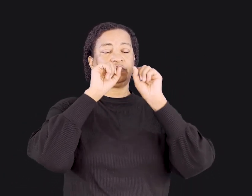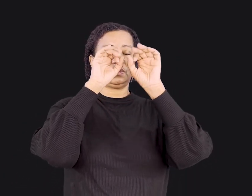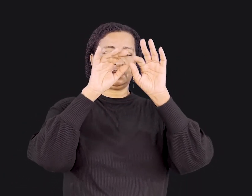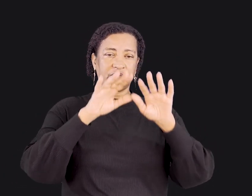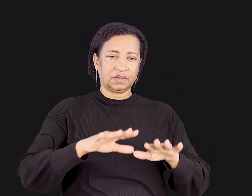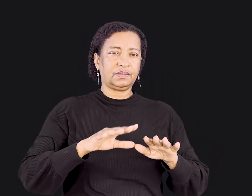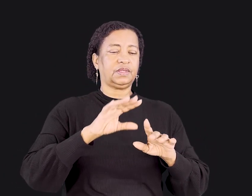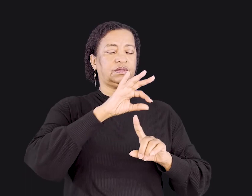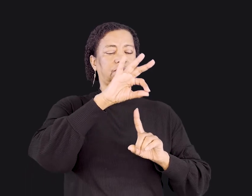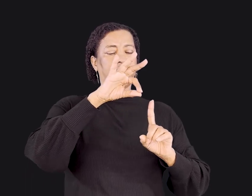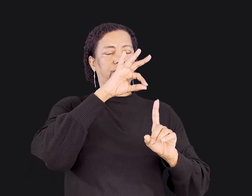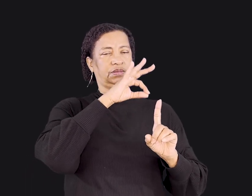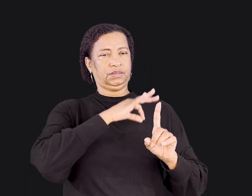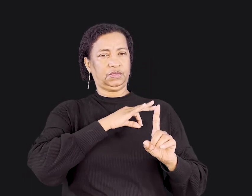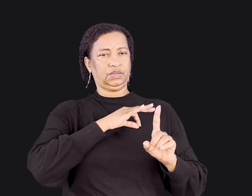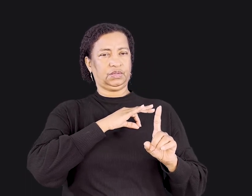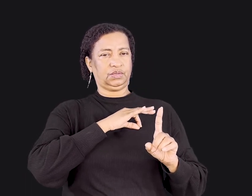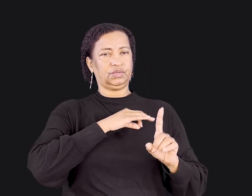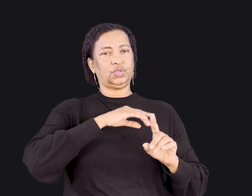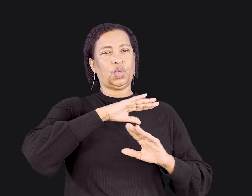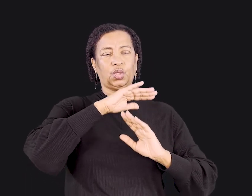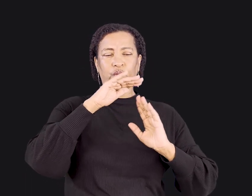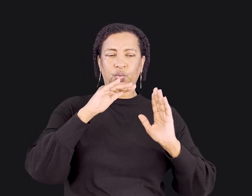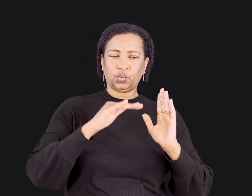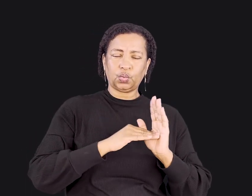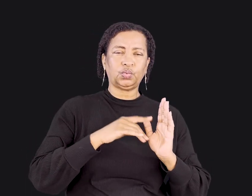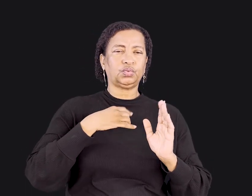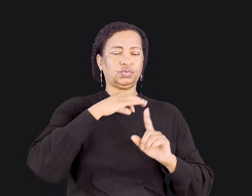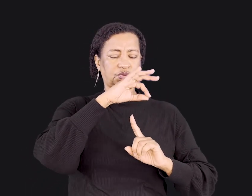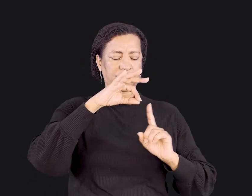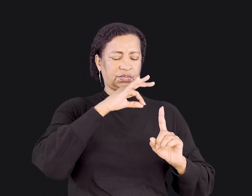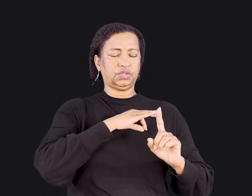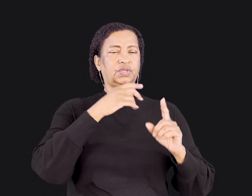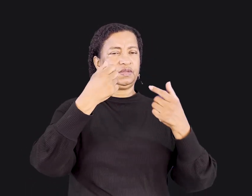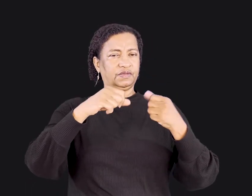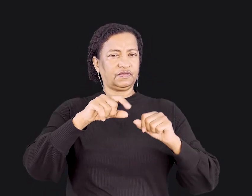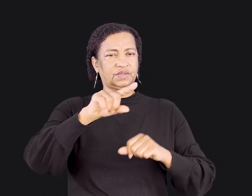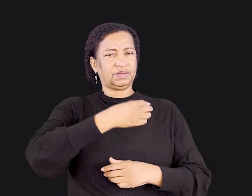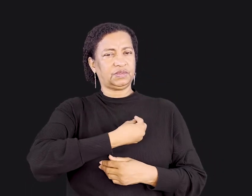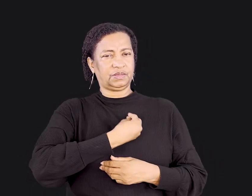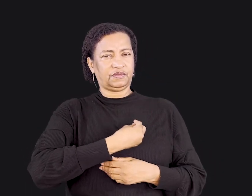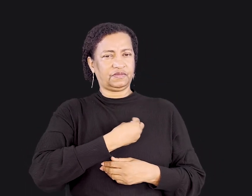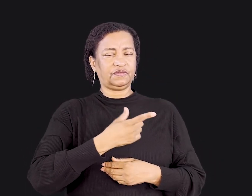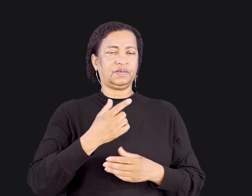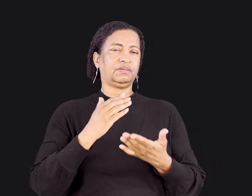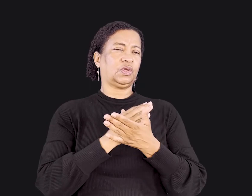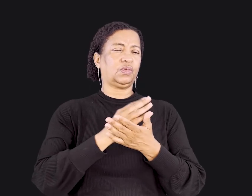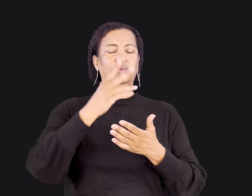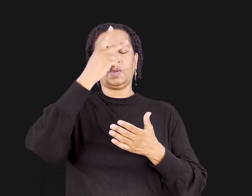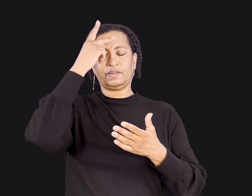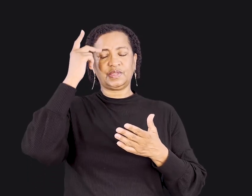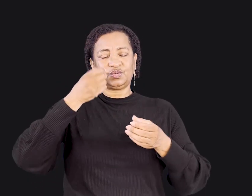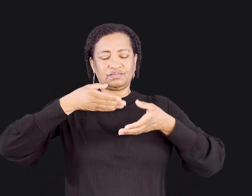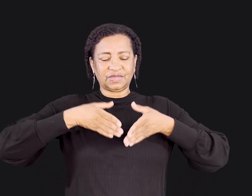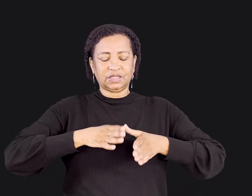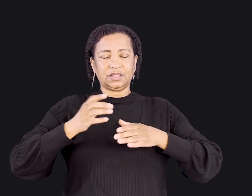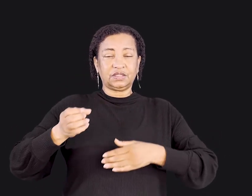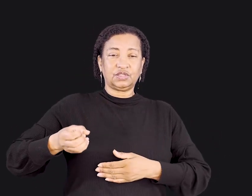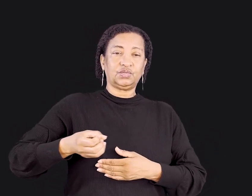bênçãos espirituais, todo o dínamo espiritual que vocês precisam para viver como alguém que nasceu de novo, ou seja,